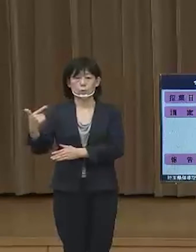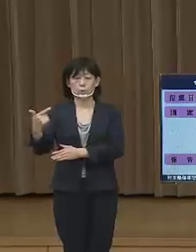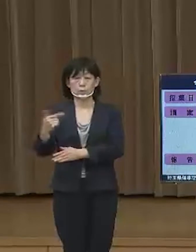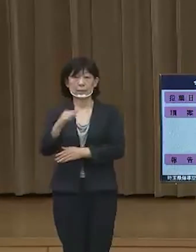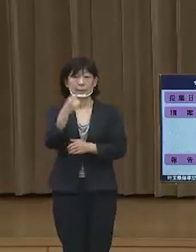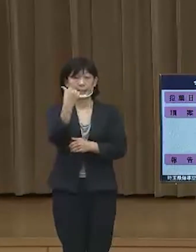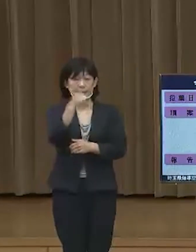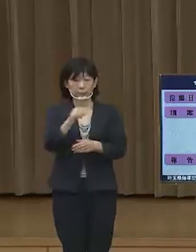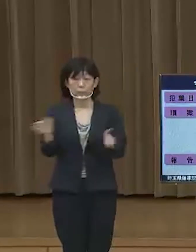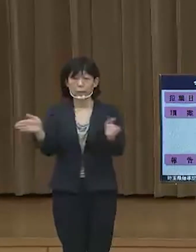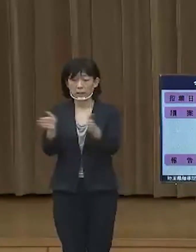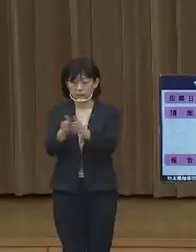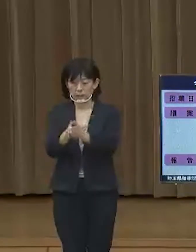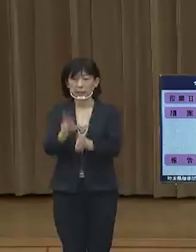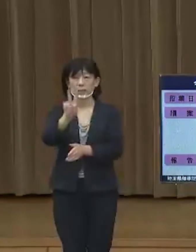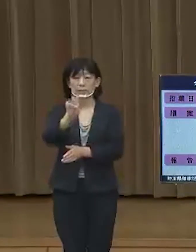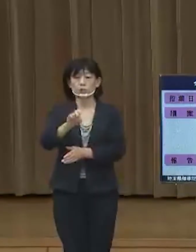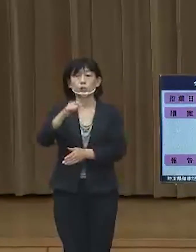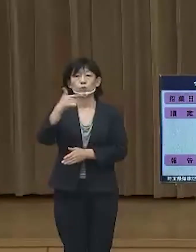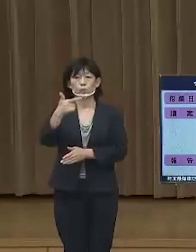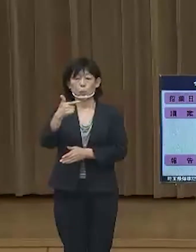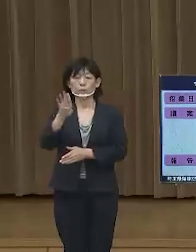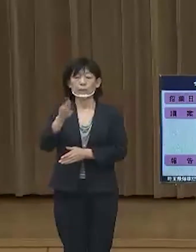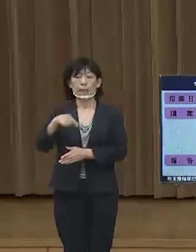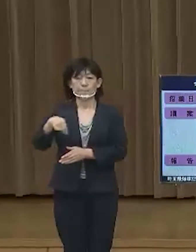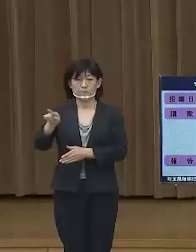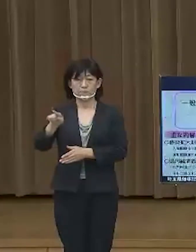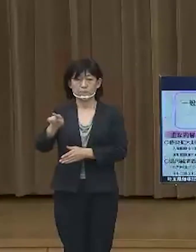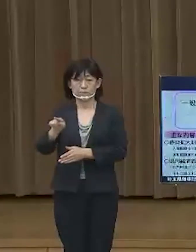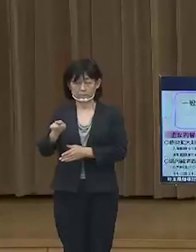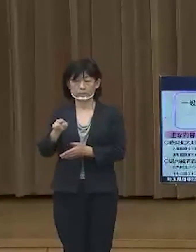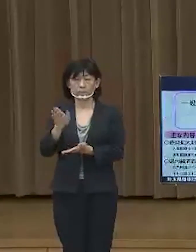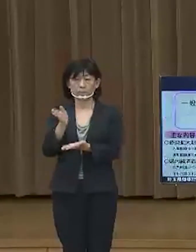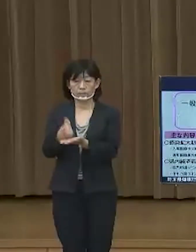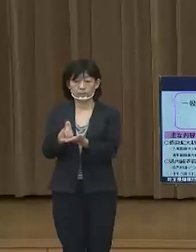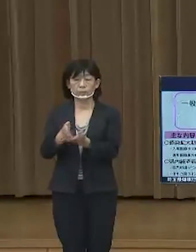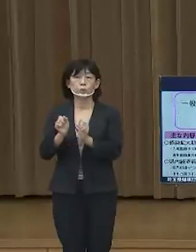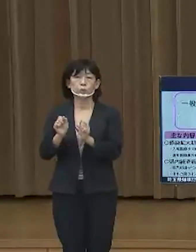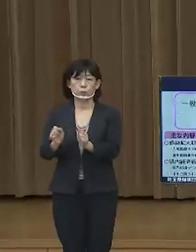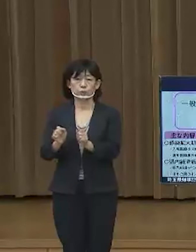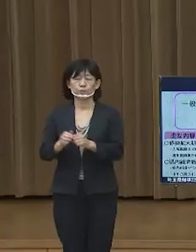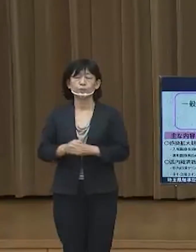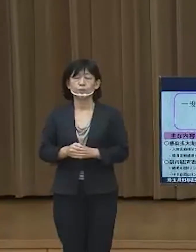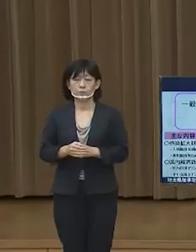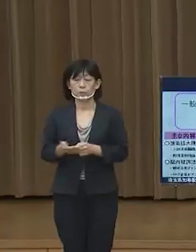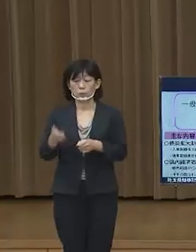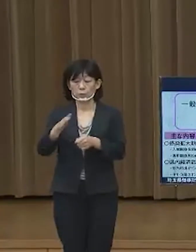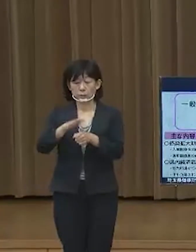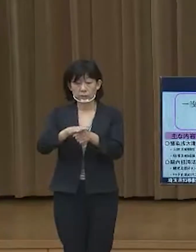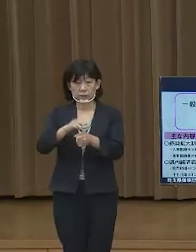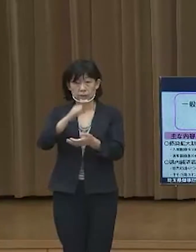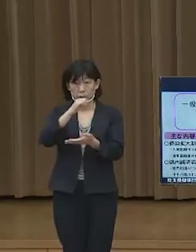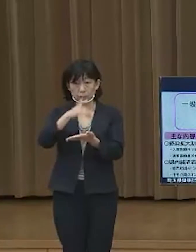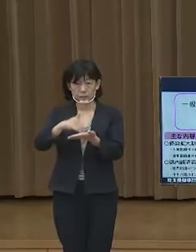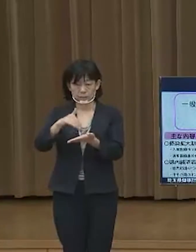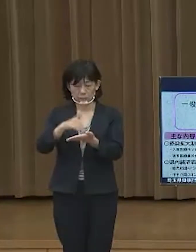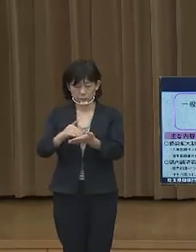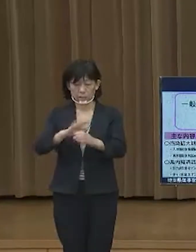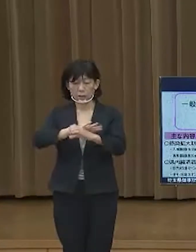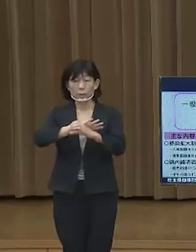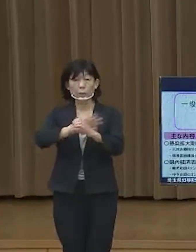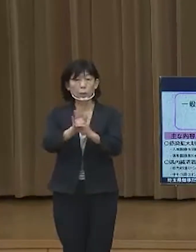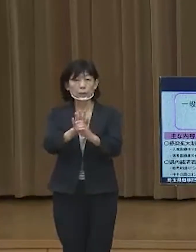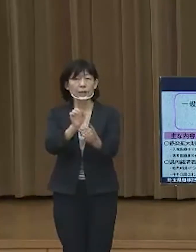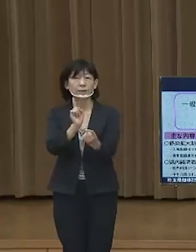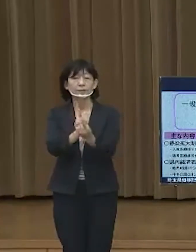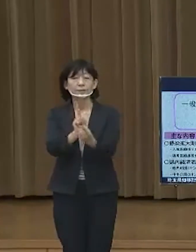と合わせて計26件となっています。今回の補正予算は、新型コロナウイルス感染症対